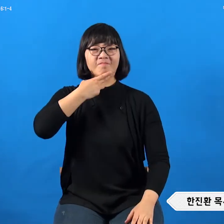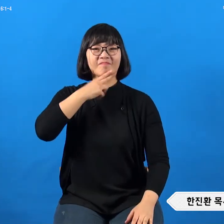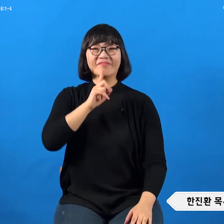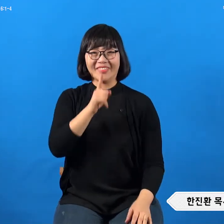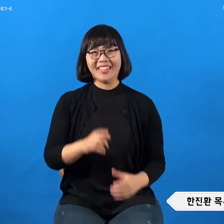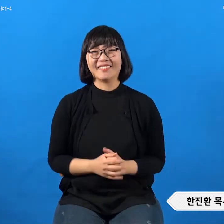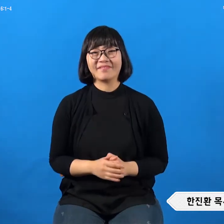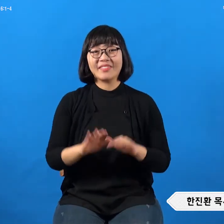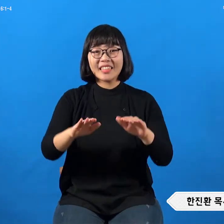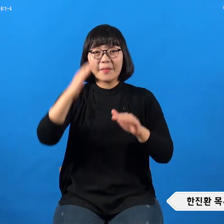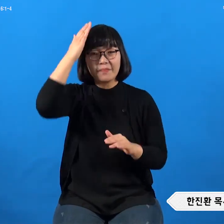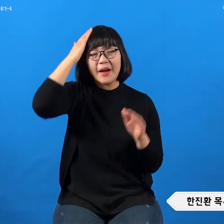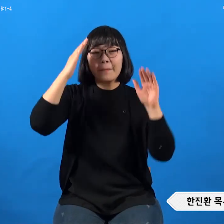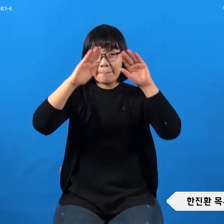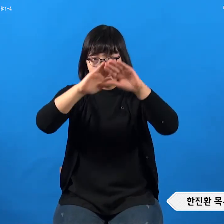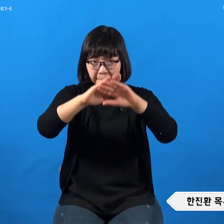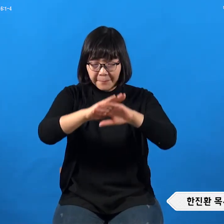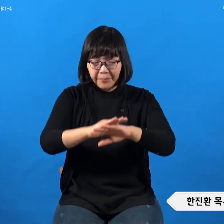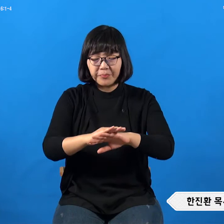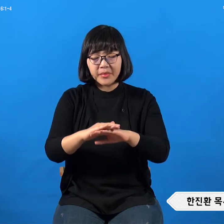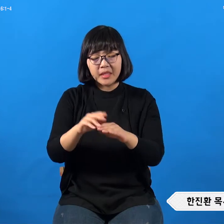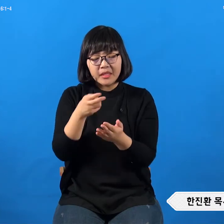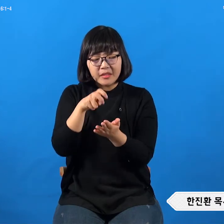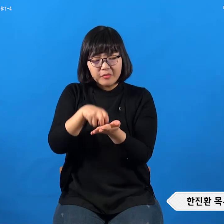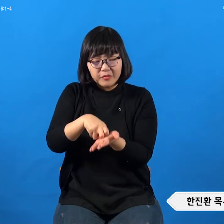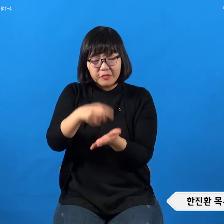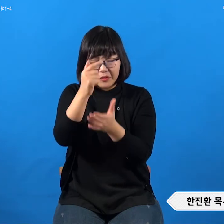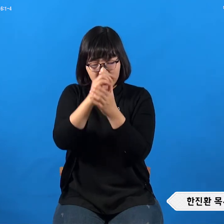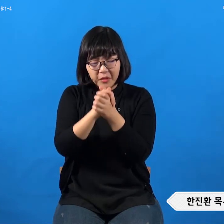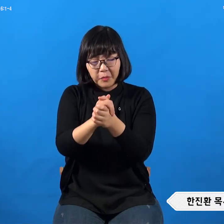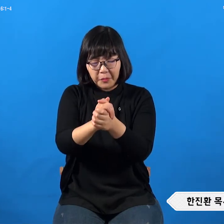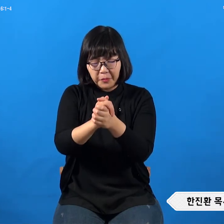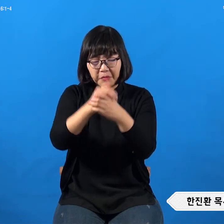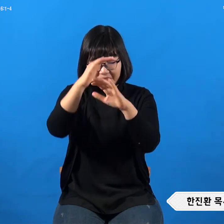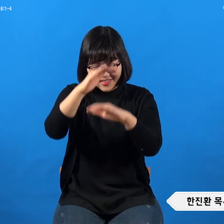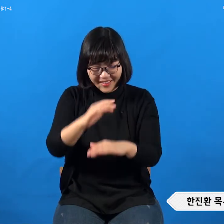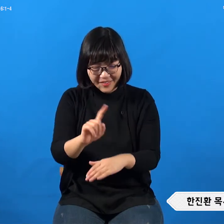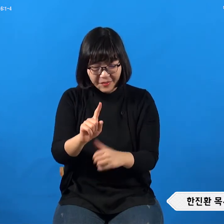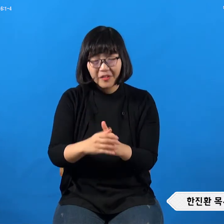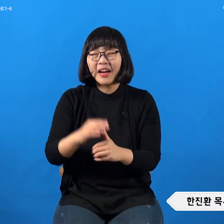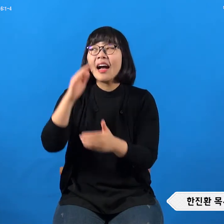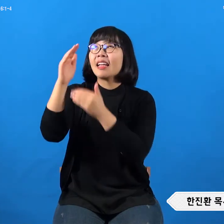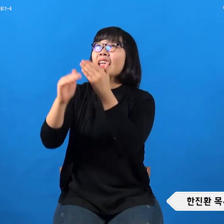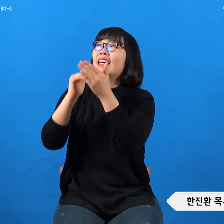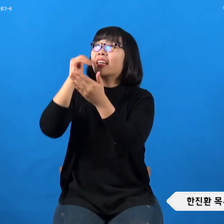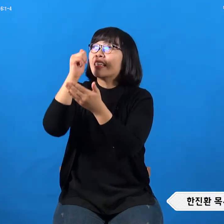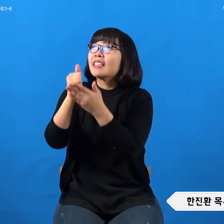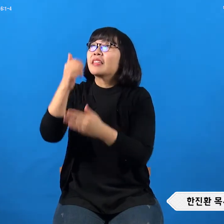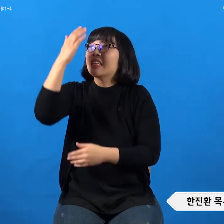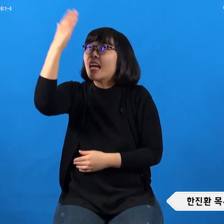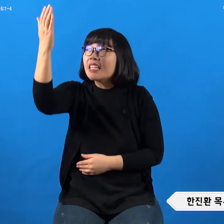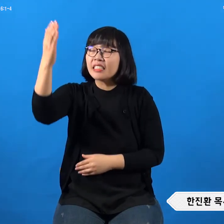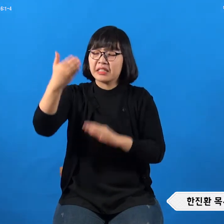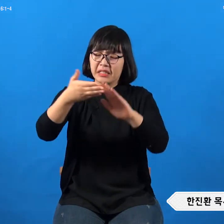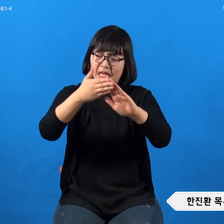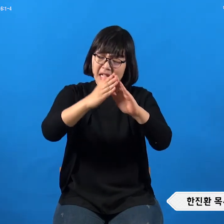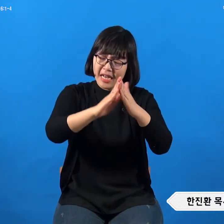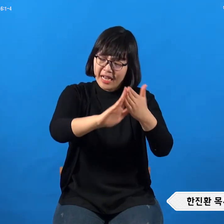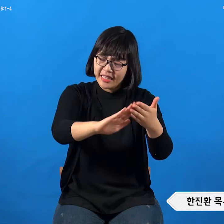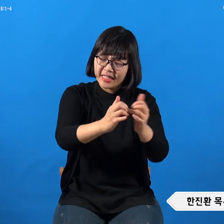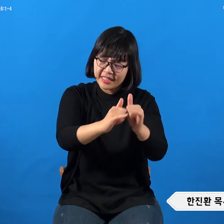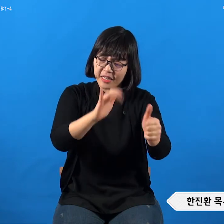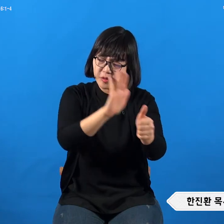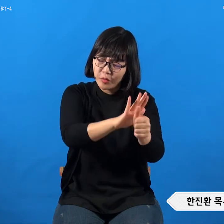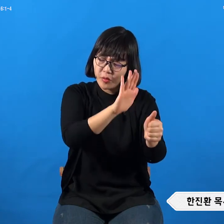곁에서 무릎을 꿇고 허더슨 테일러가 기도합니다. 하나님, 당신은 가난한 사람들을 도와주는